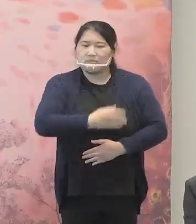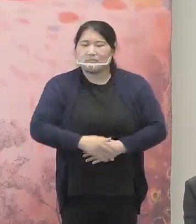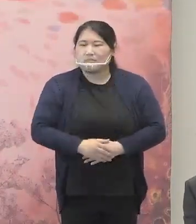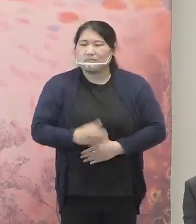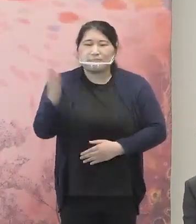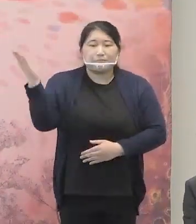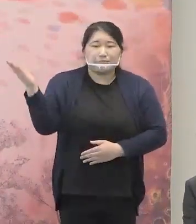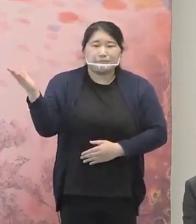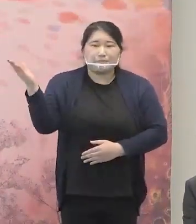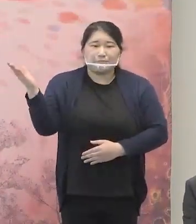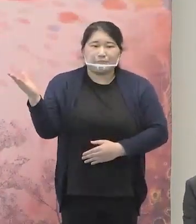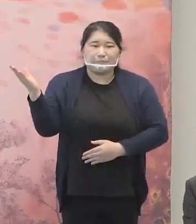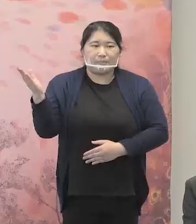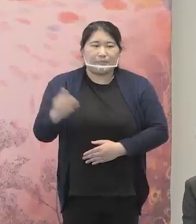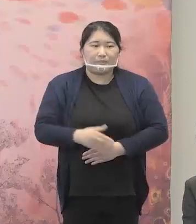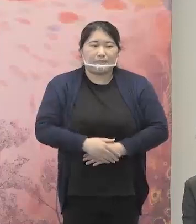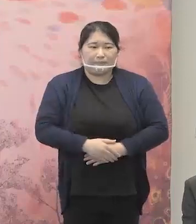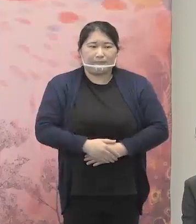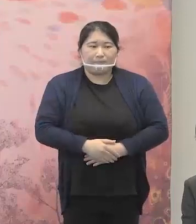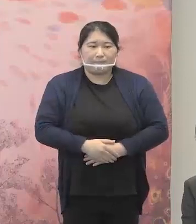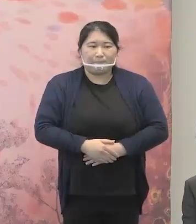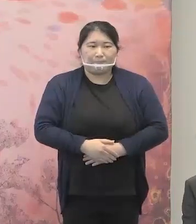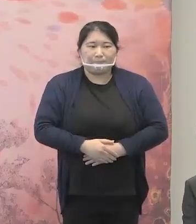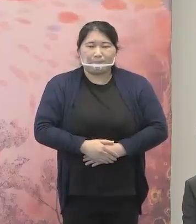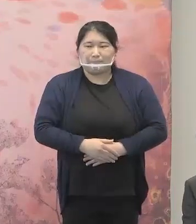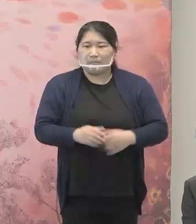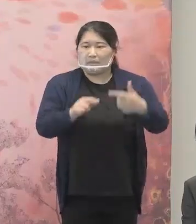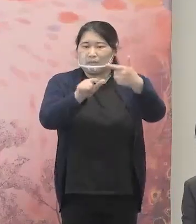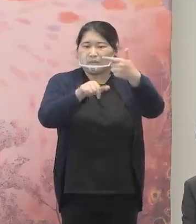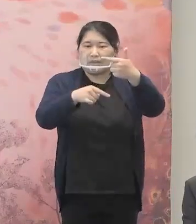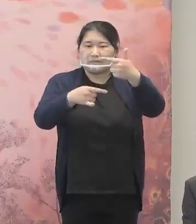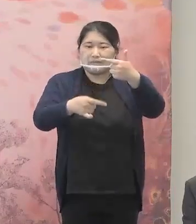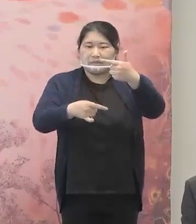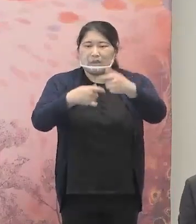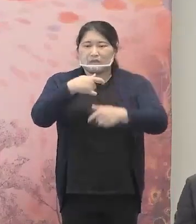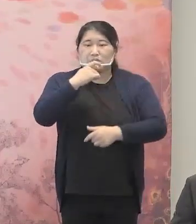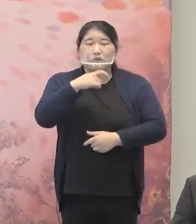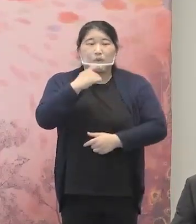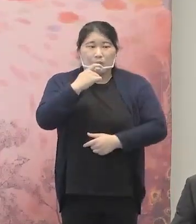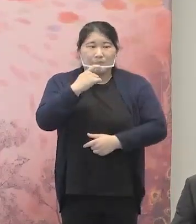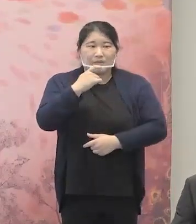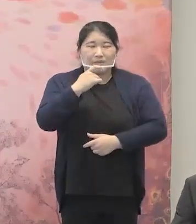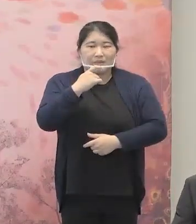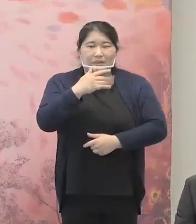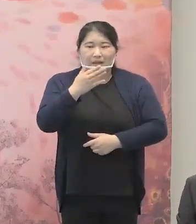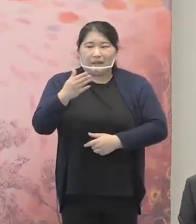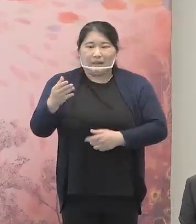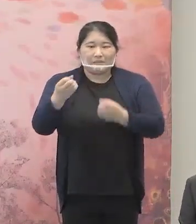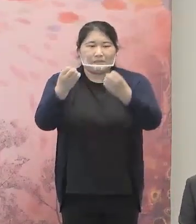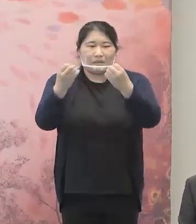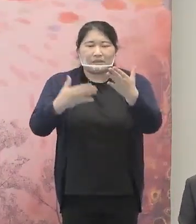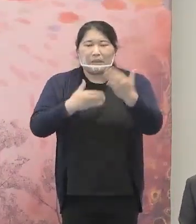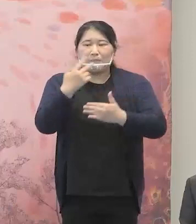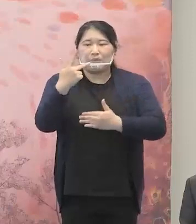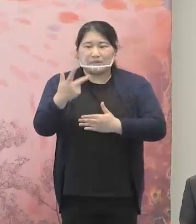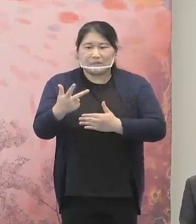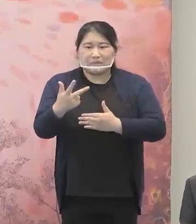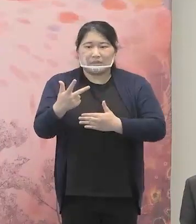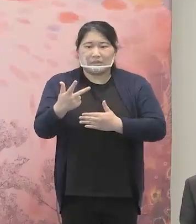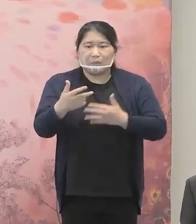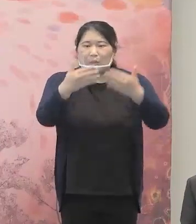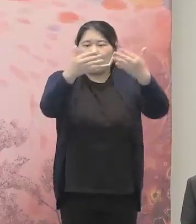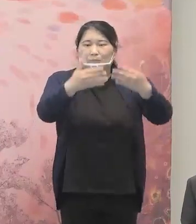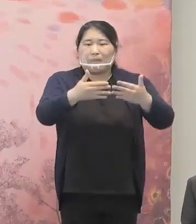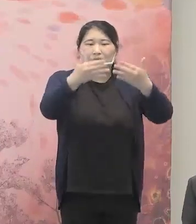パネルもご用意いたしました。6月1日水曜日になりますが、こちらから新たな青森市の広報番組